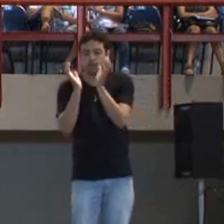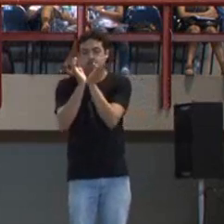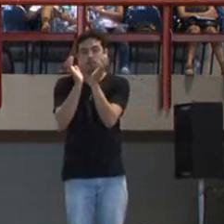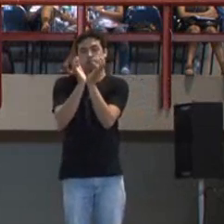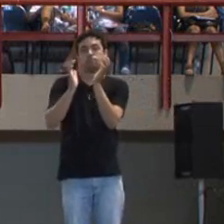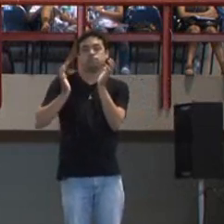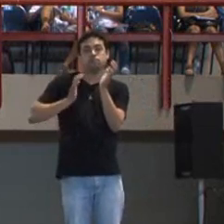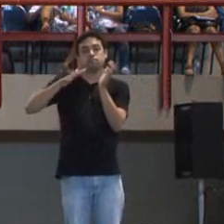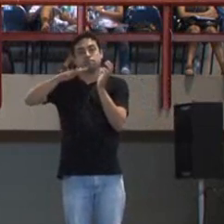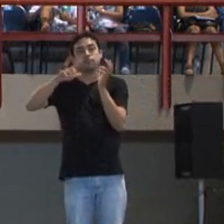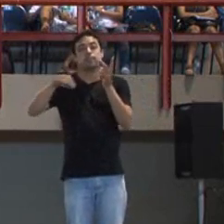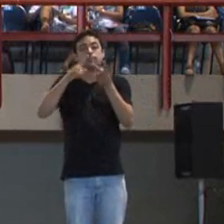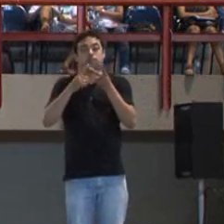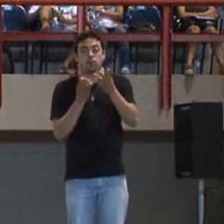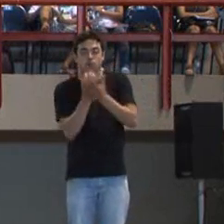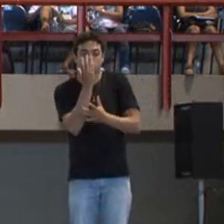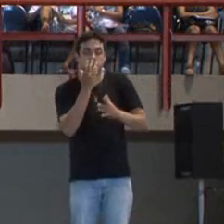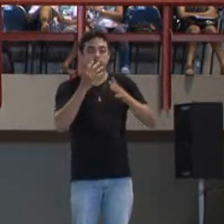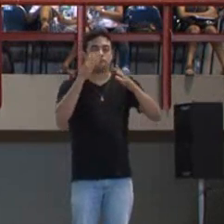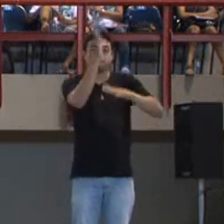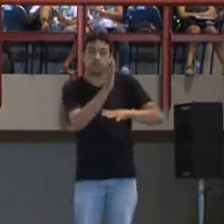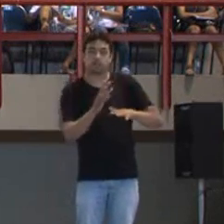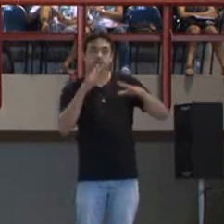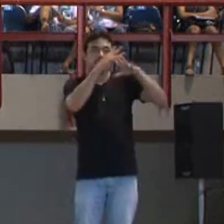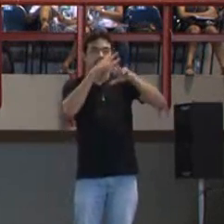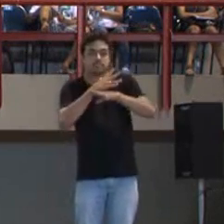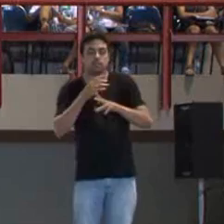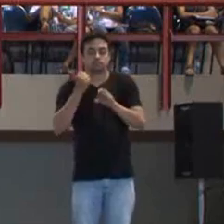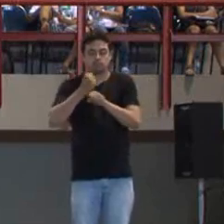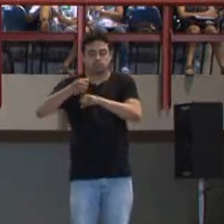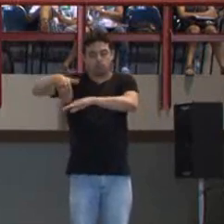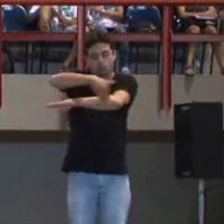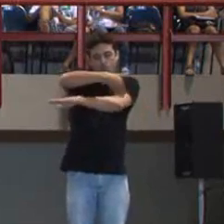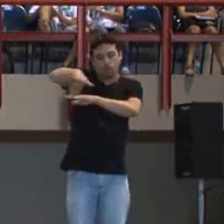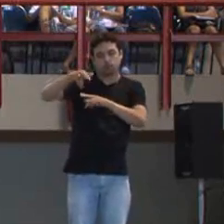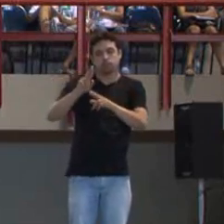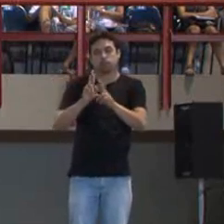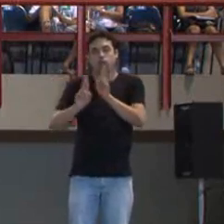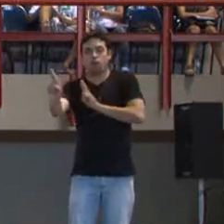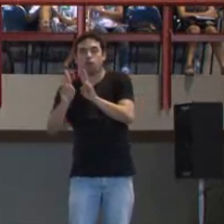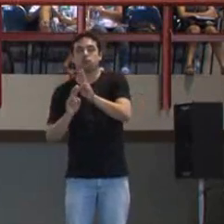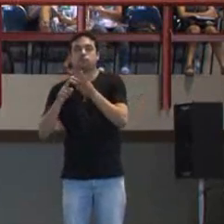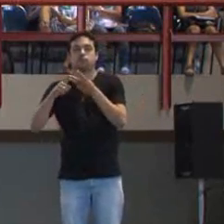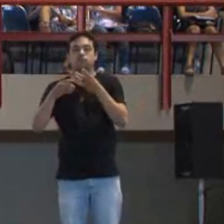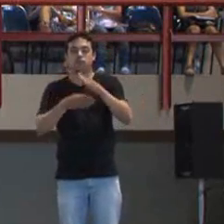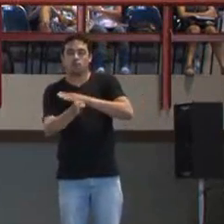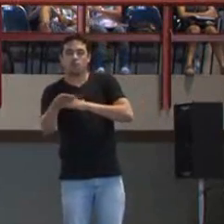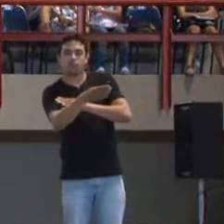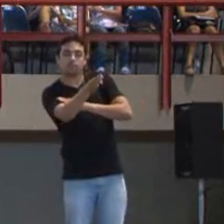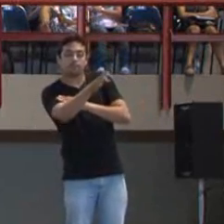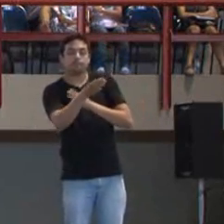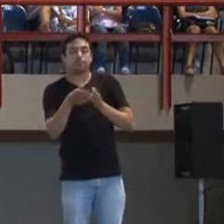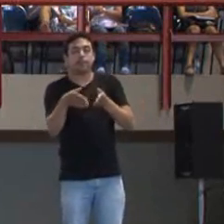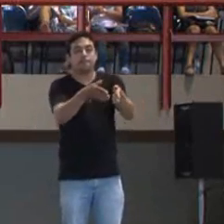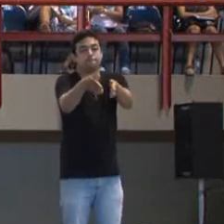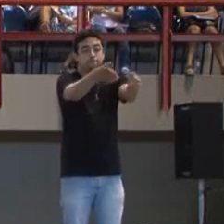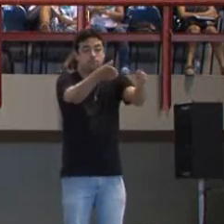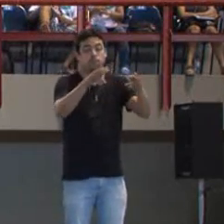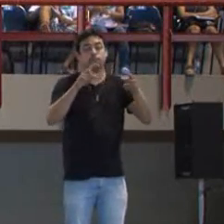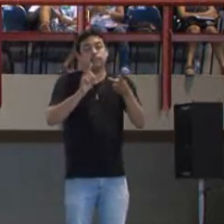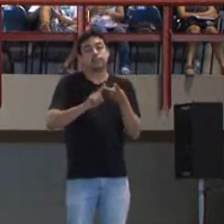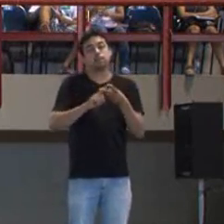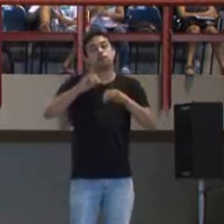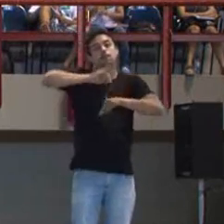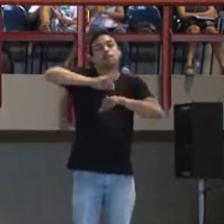Brasil passou a ser mais urbano. Se desenvolveram estradas, rotas, caminhos. E aí, qual era a